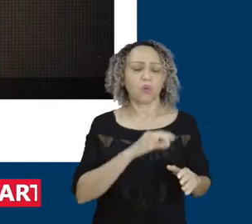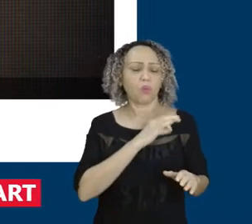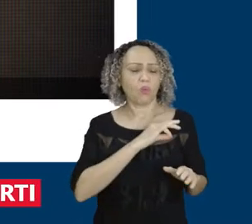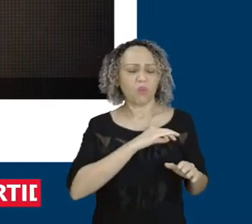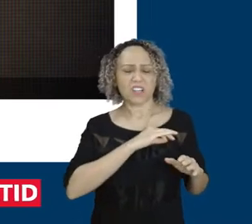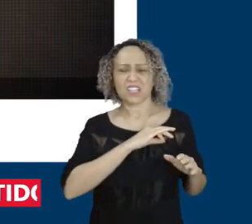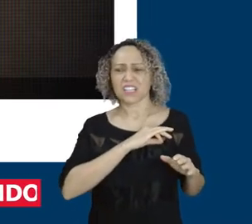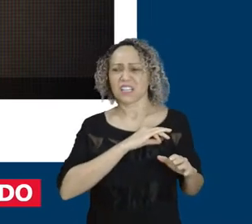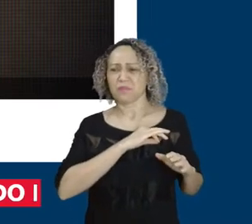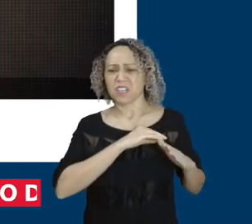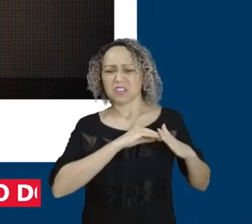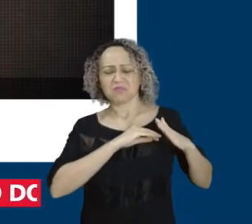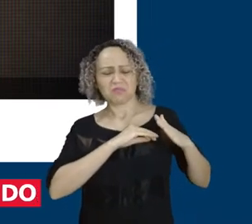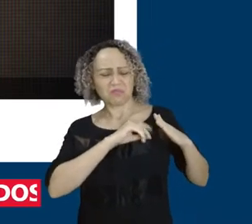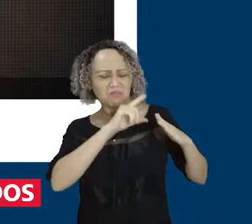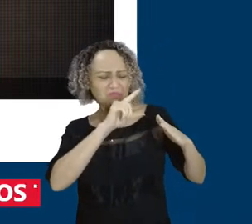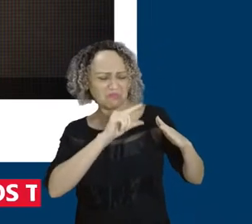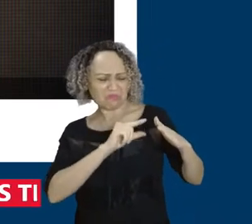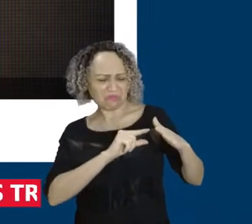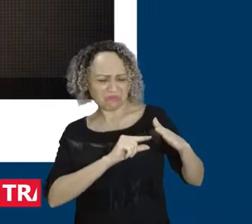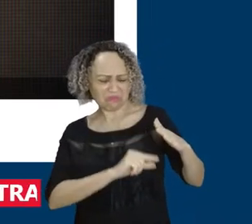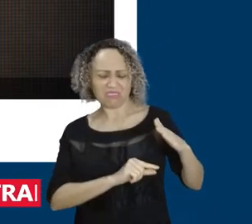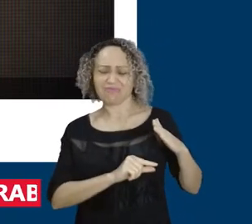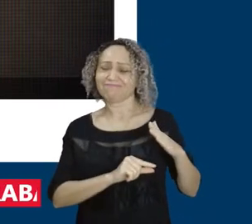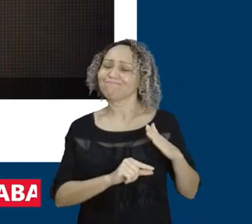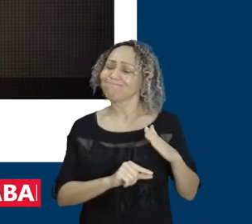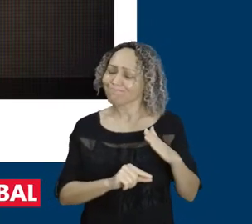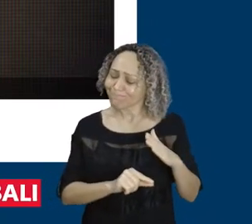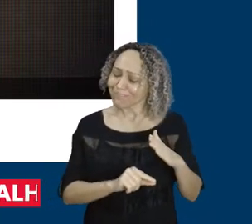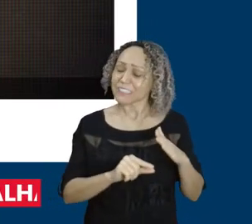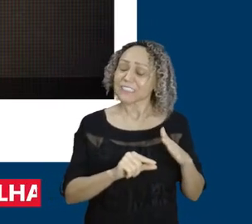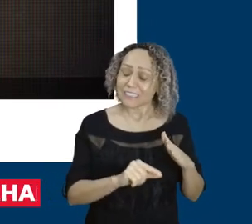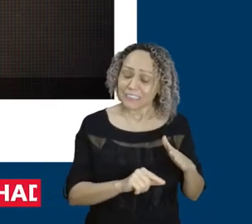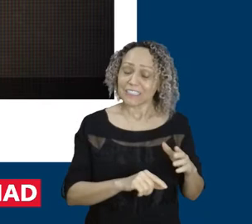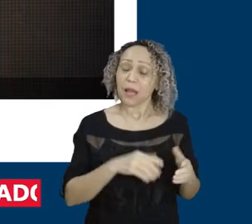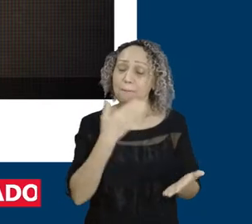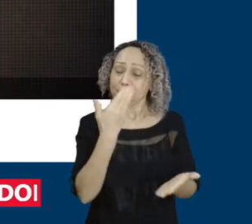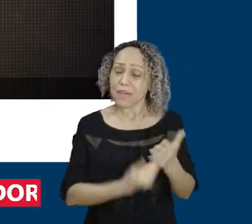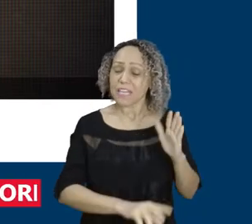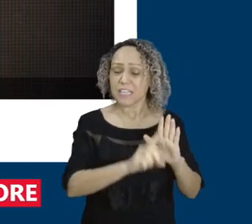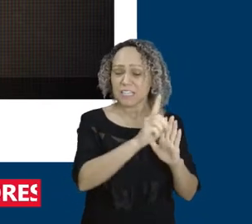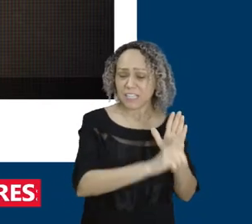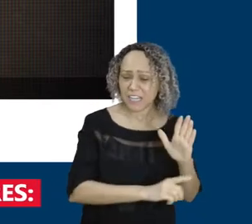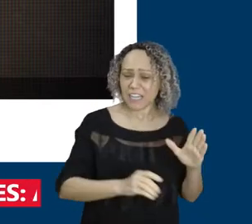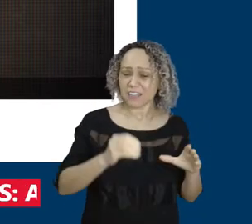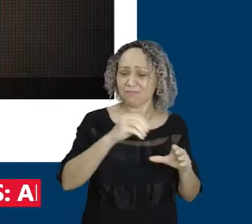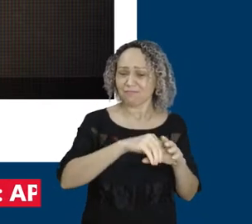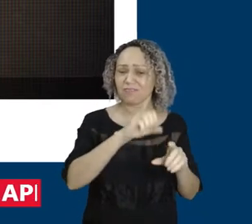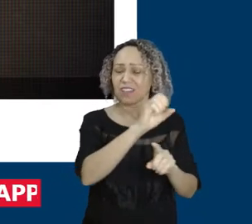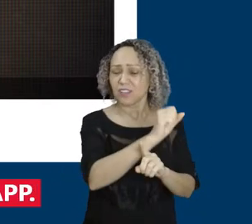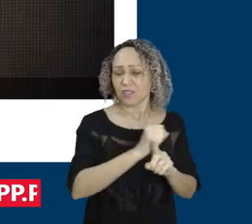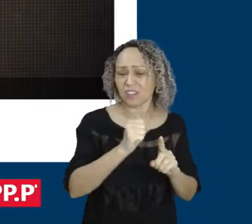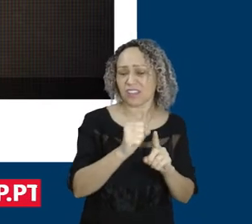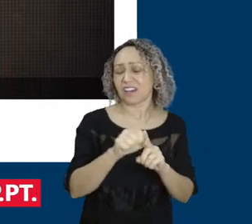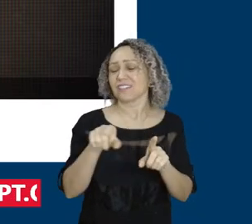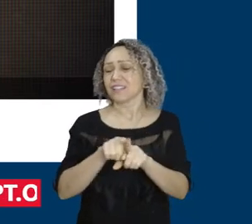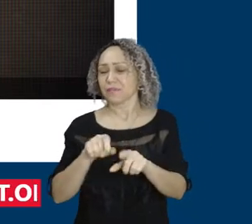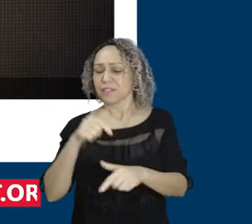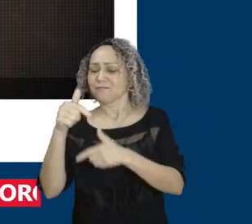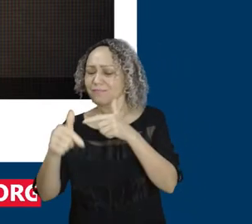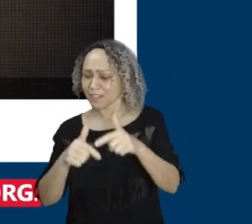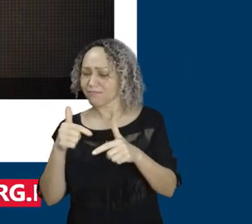né? Da perda de direitos sociais e trabalhistas, ela não para nesse desgoverno. Por isso, a